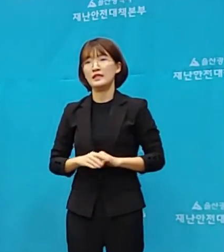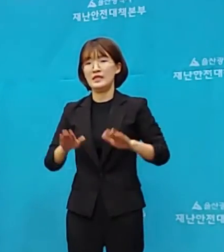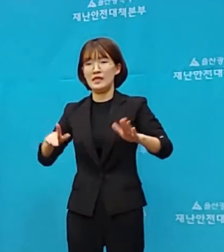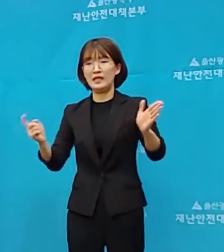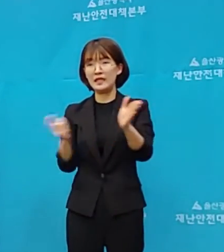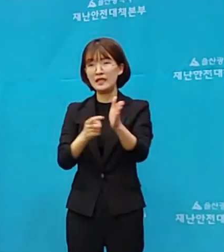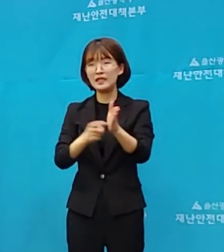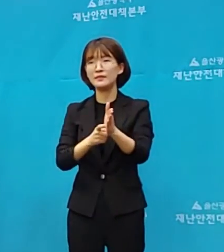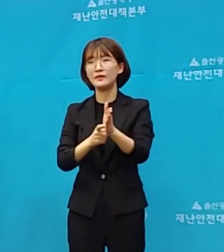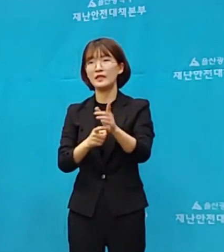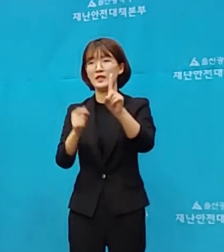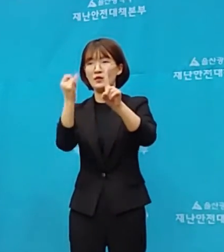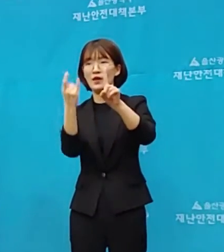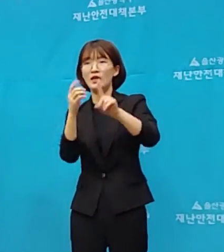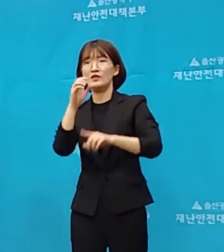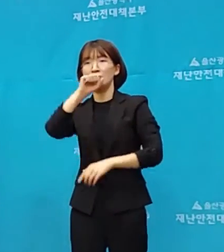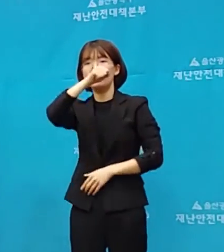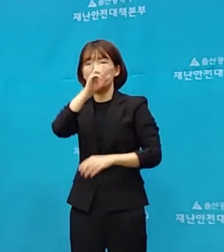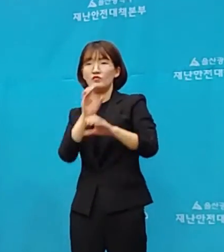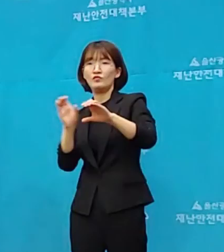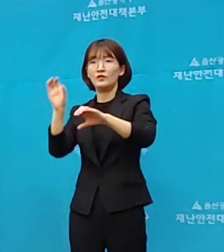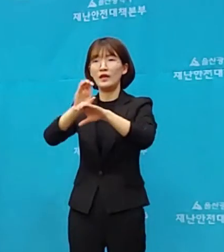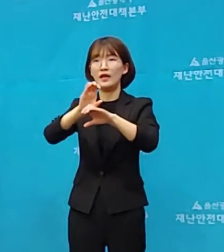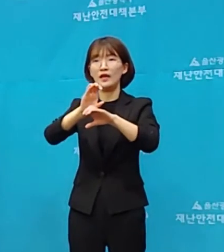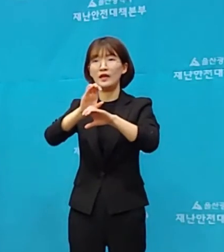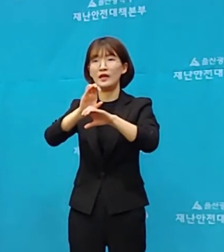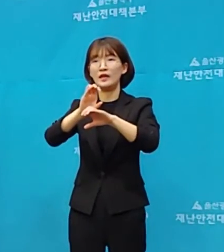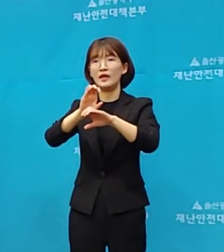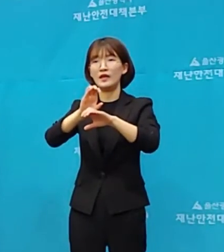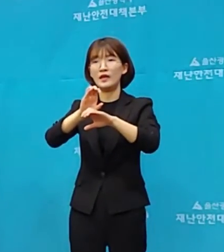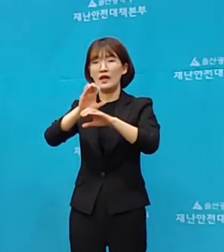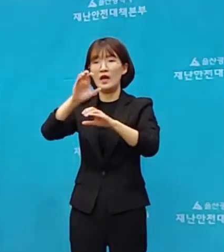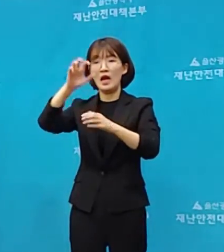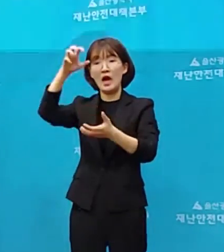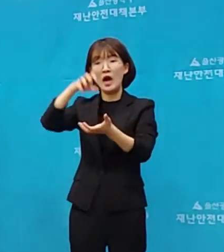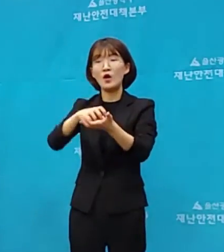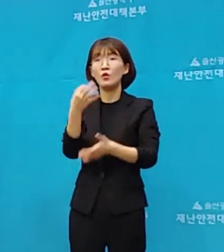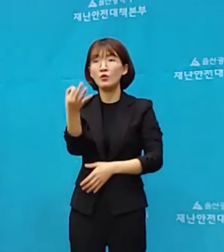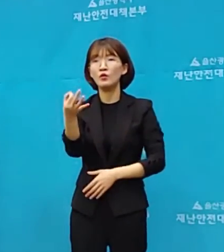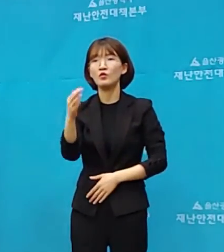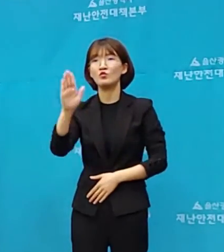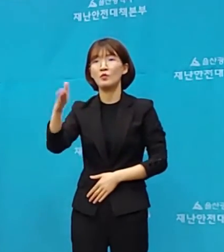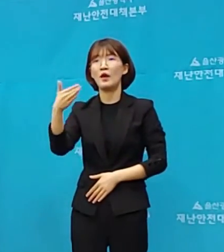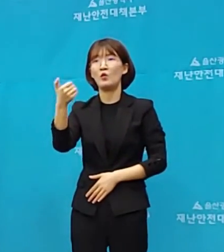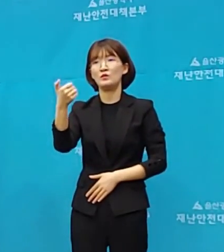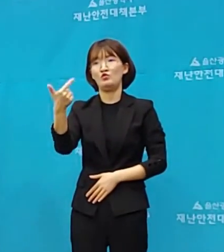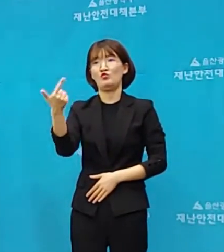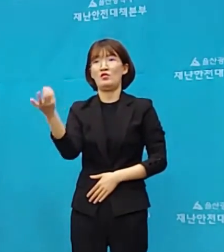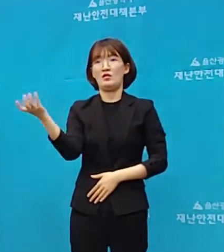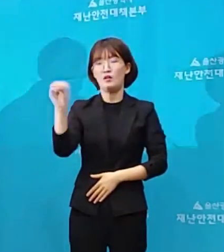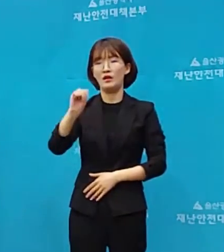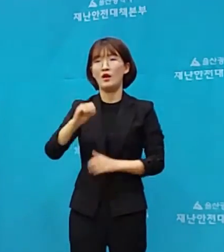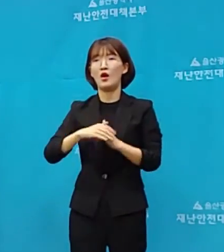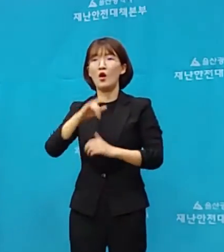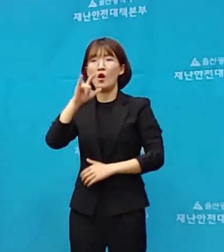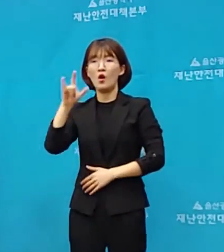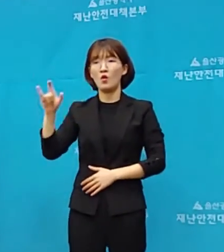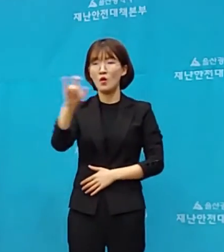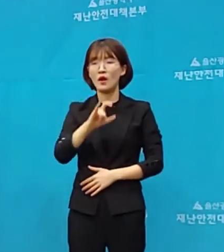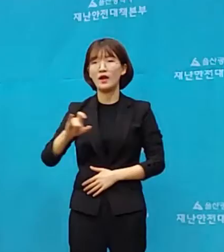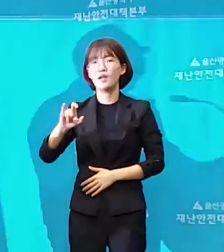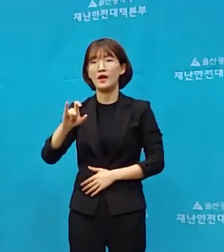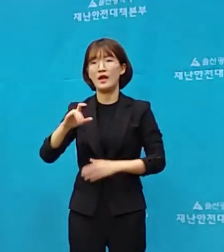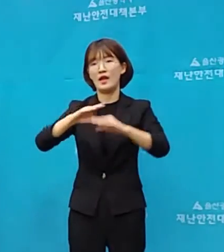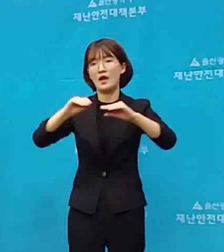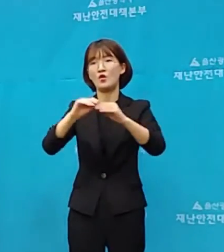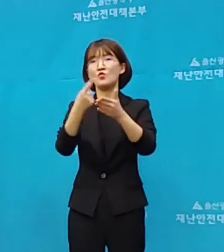긴급 제1회 추가 경정 예산안의 총 규모는 956억 원으로 코로나19